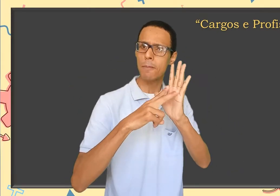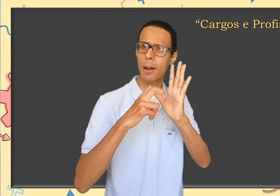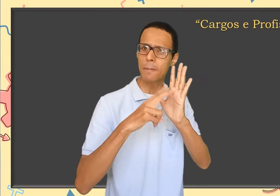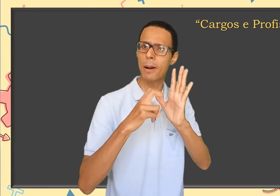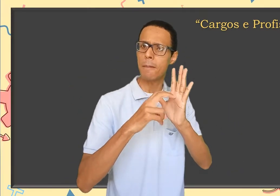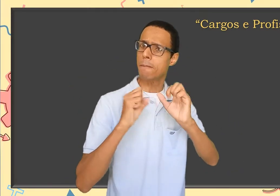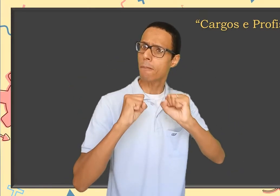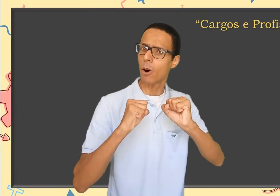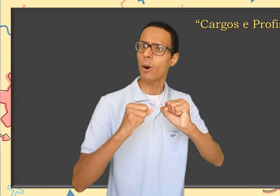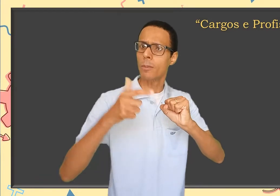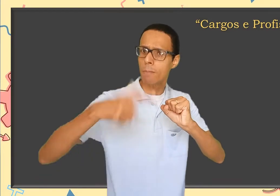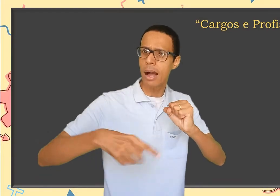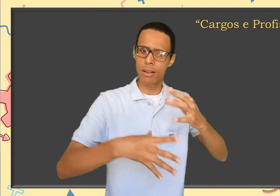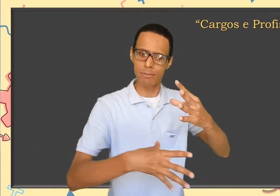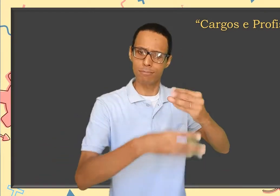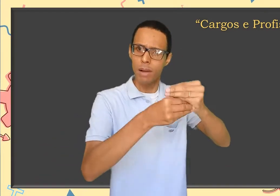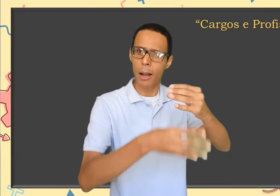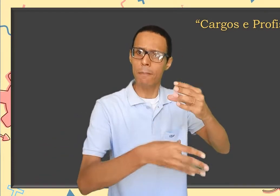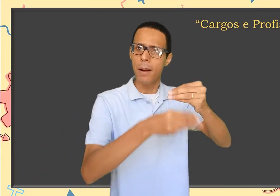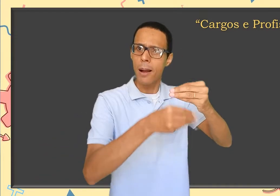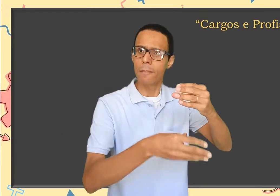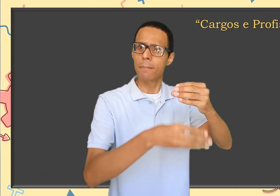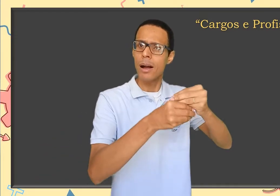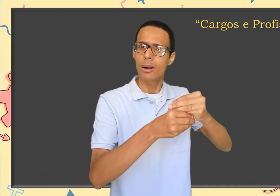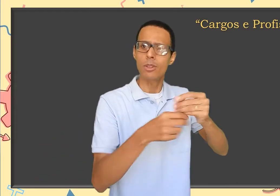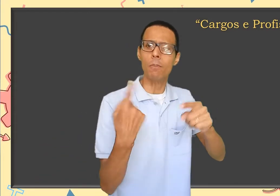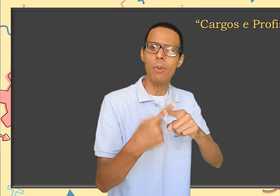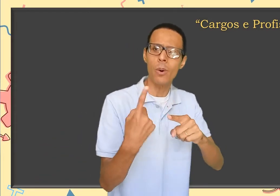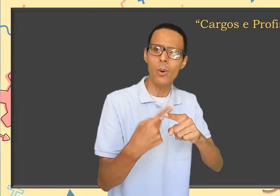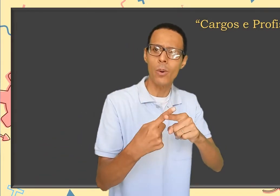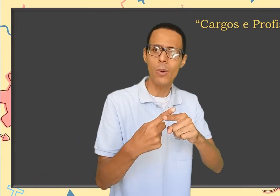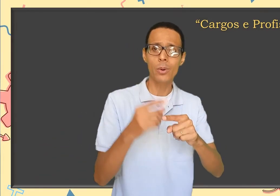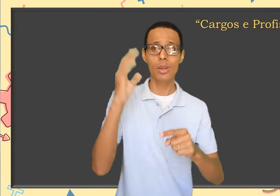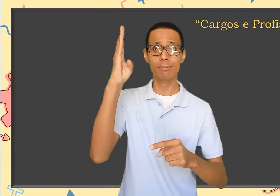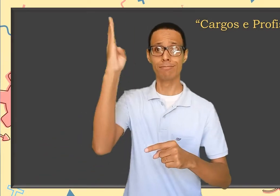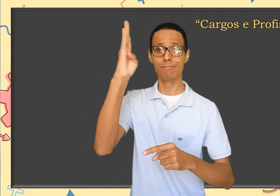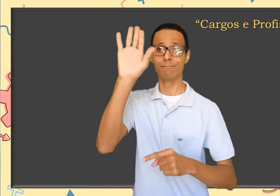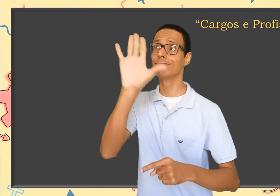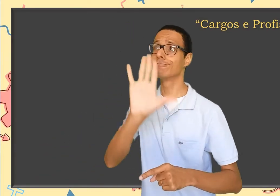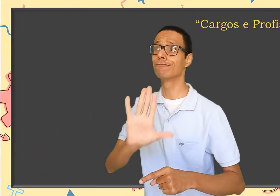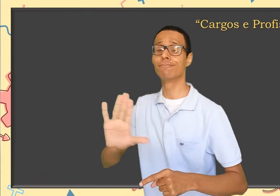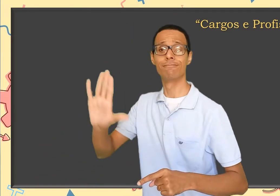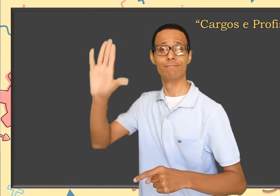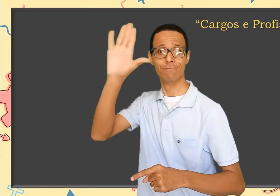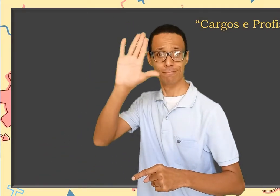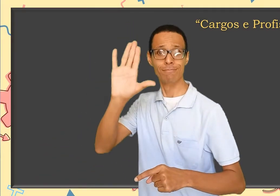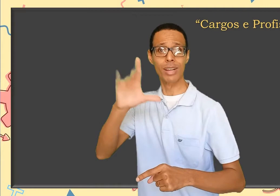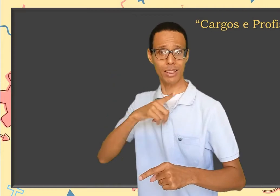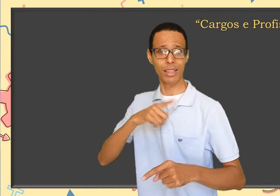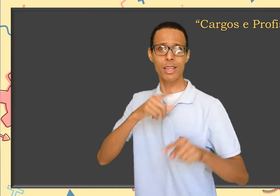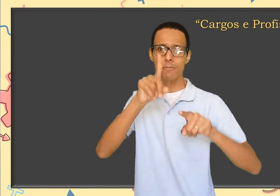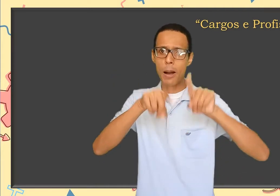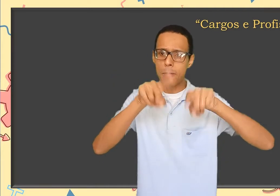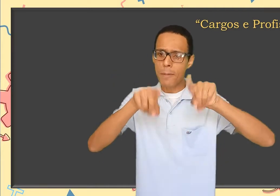Todo vocabulário aqui apresentado poderá ter seus acréscimos, devido às variações